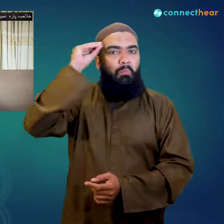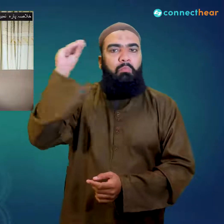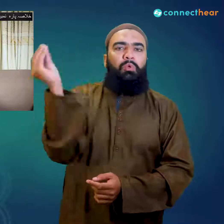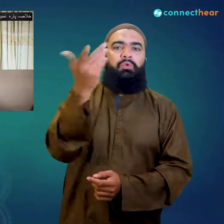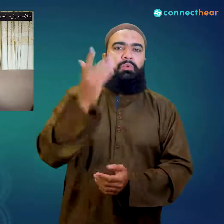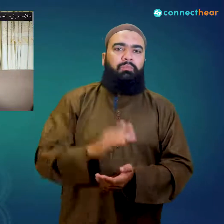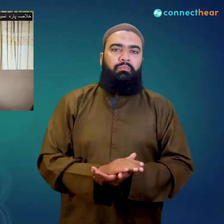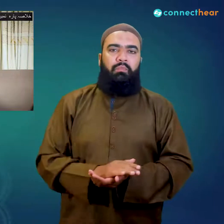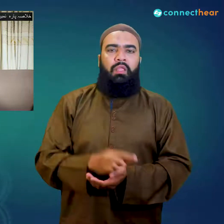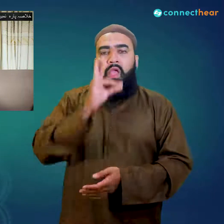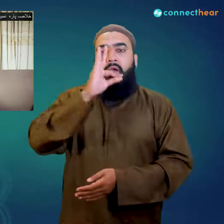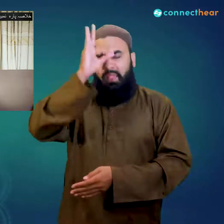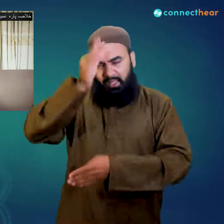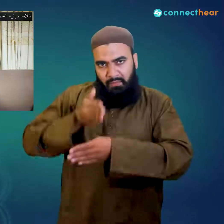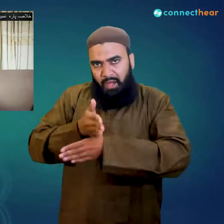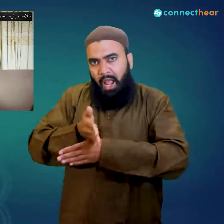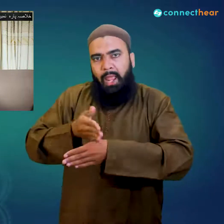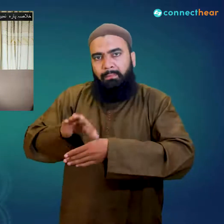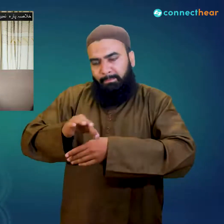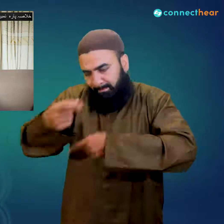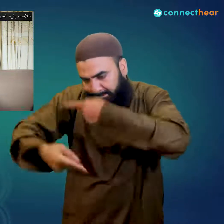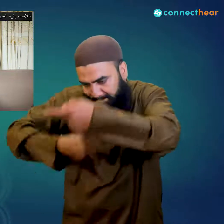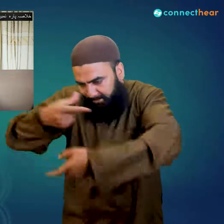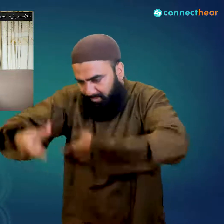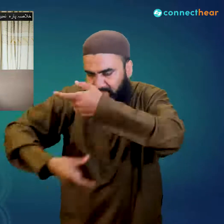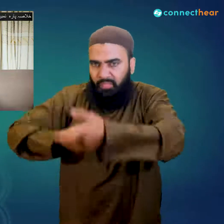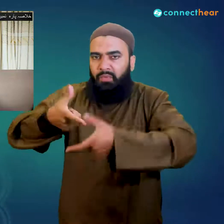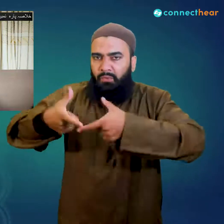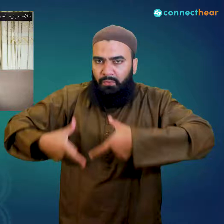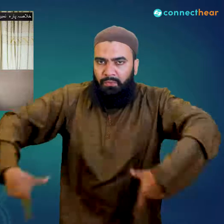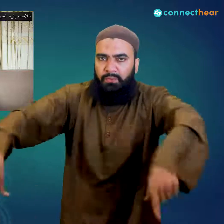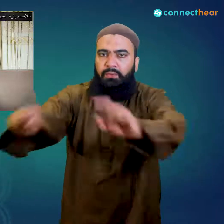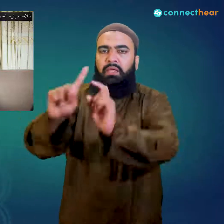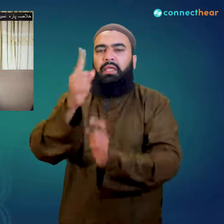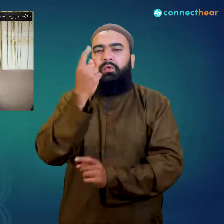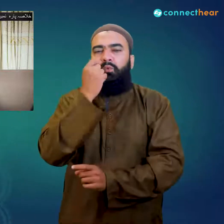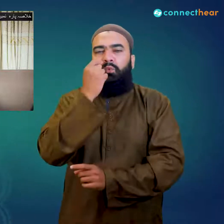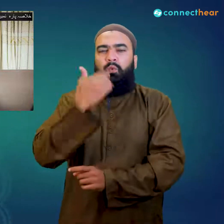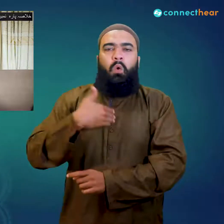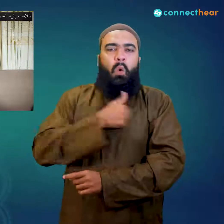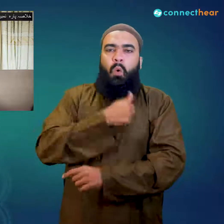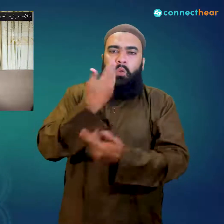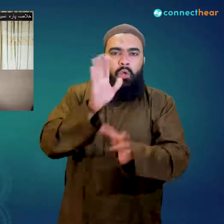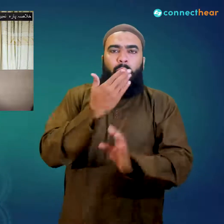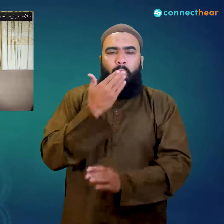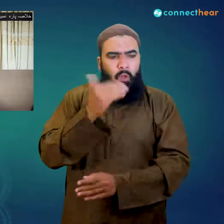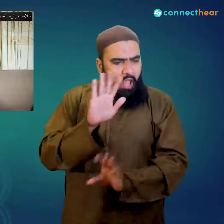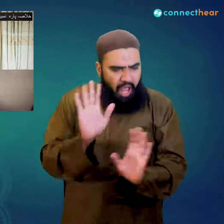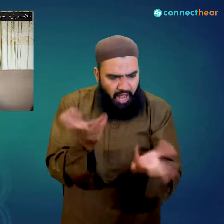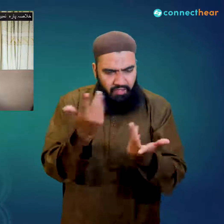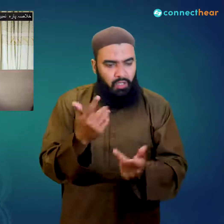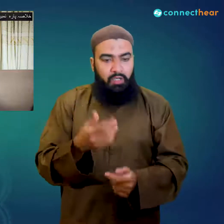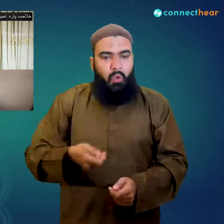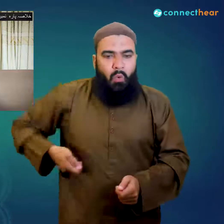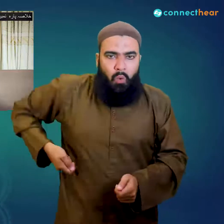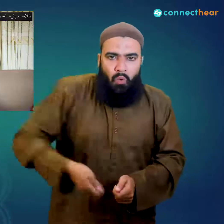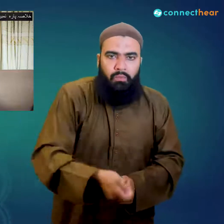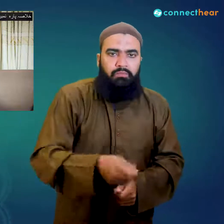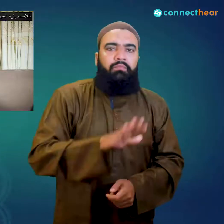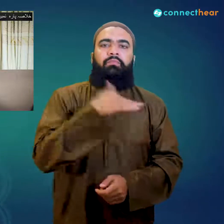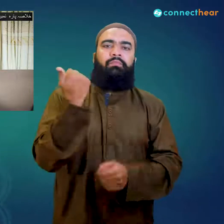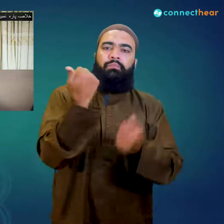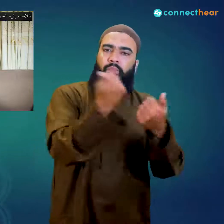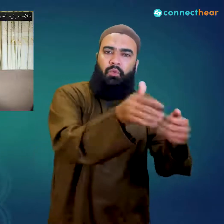تھا اور اس قتل کا پتہ نہیں چل رہا تھا، تو اللہ رب العزت کی طرف سے یہ طریقہ بتایا گیا کہ